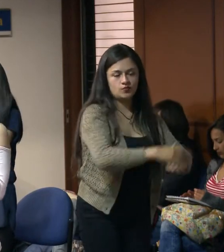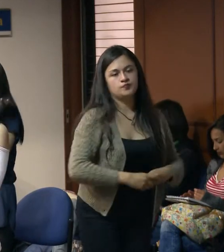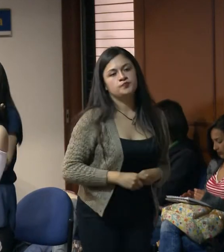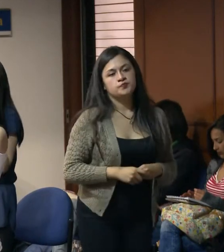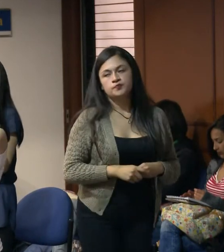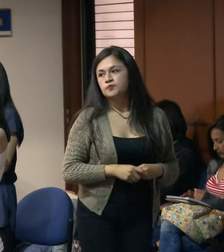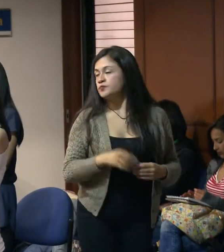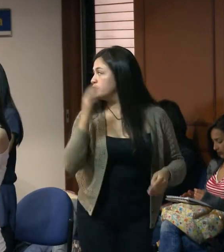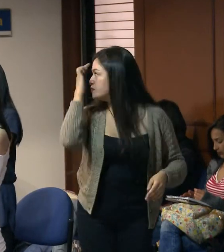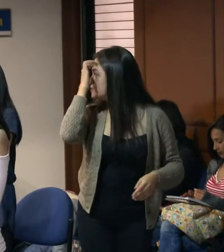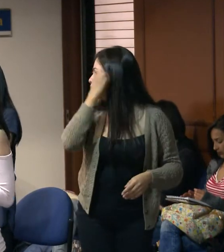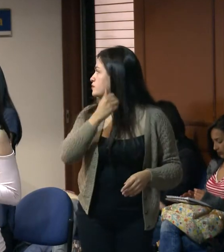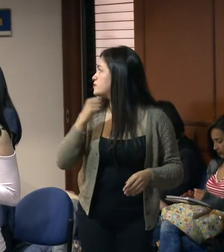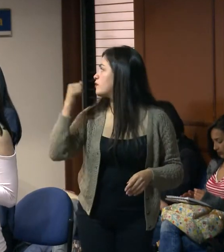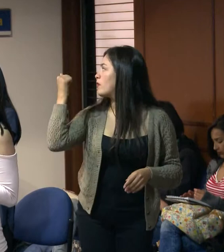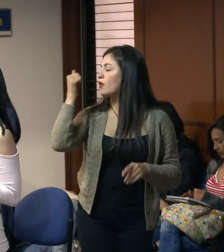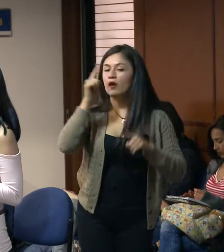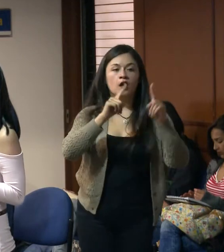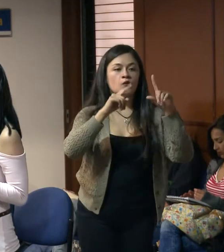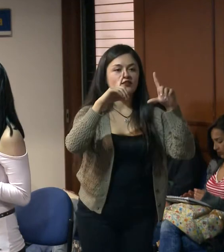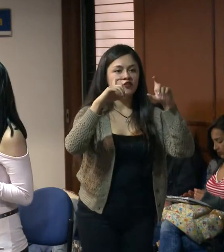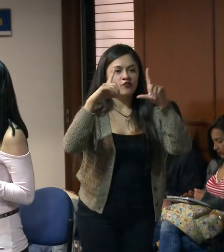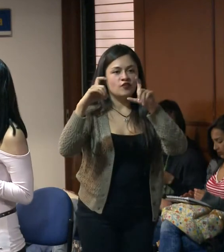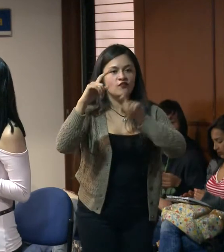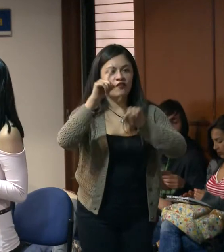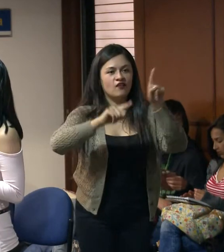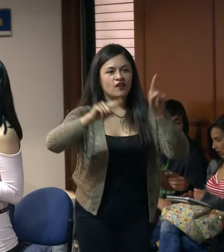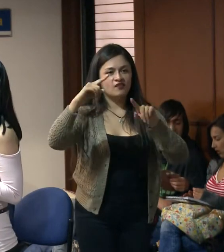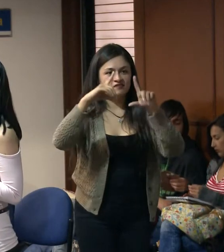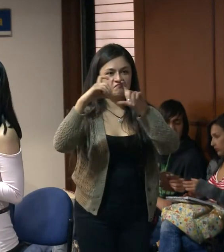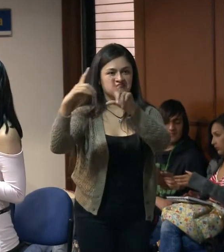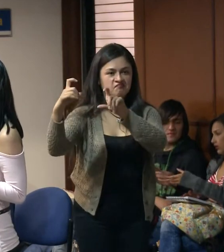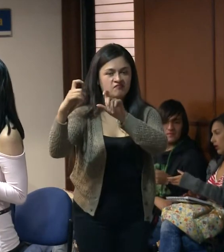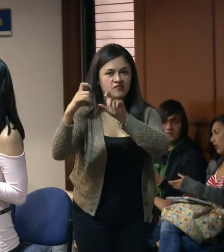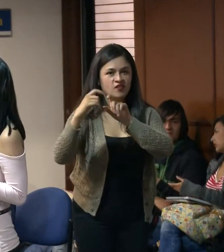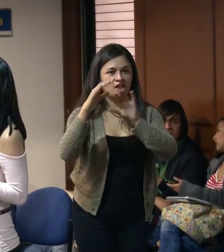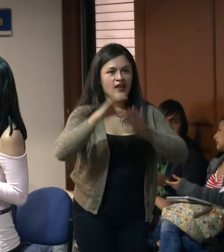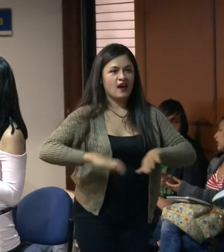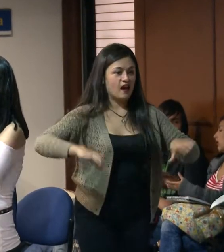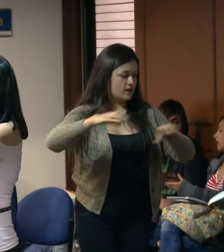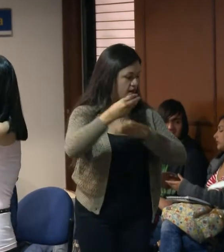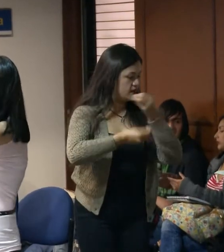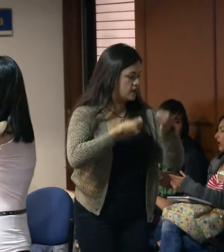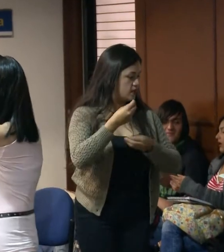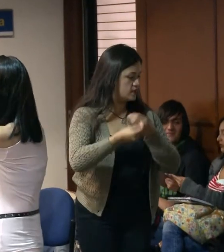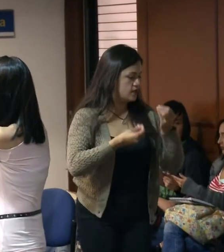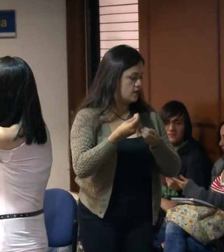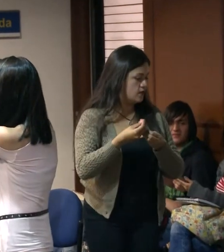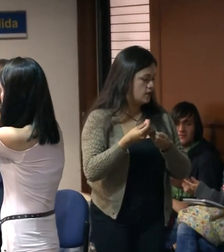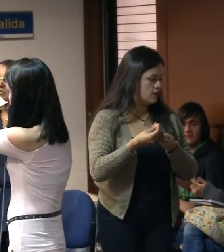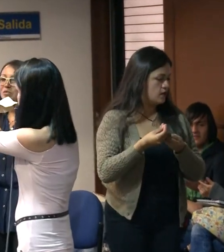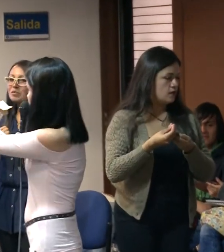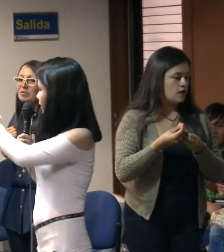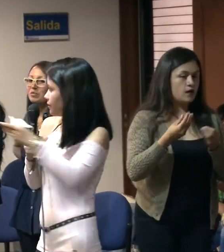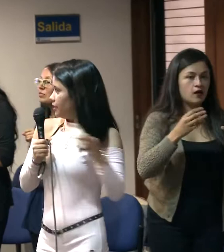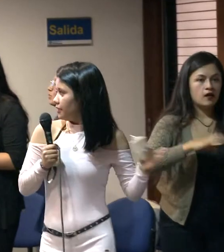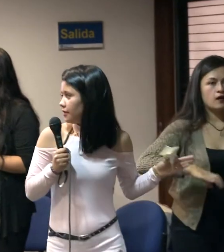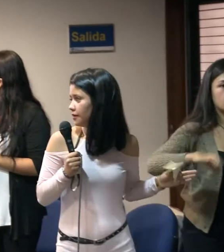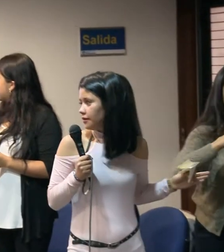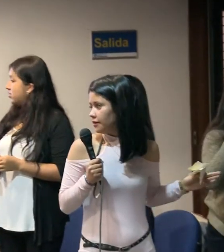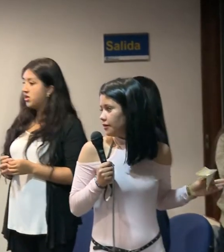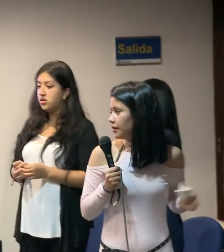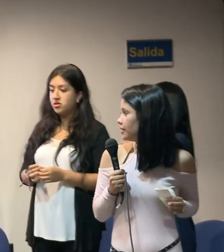Y estas son las imágenes, pues algunas de las imágenes que de las actividades que realizamos. Si ven en esta